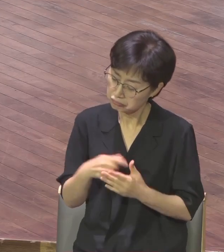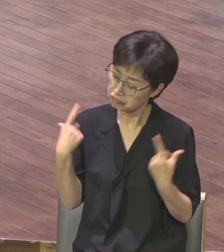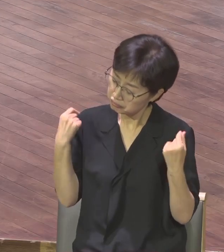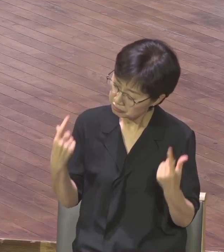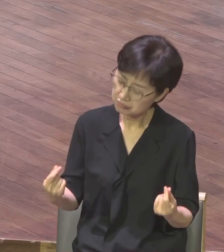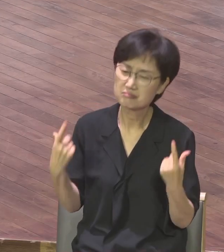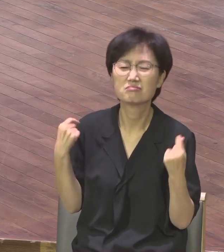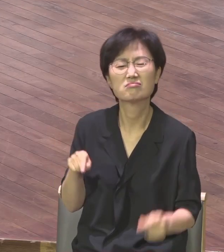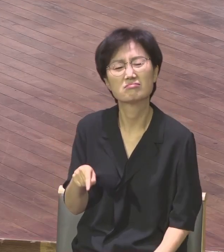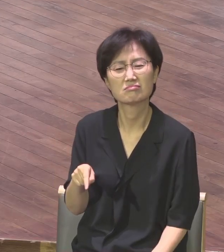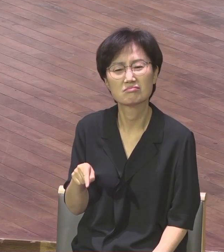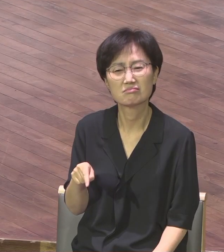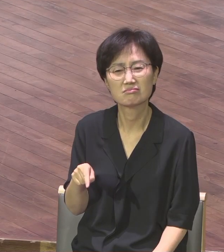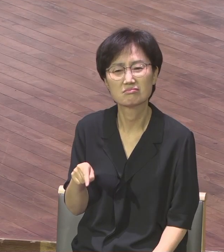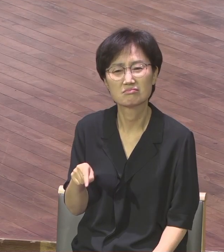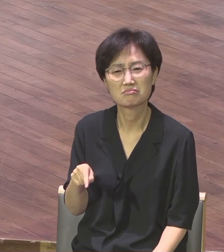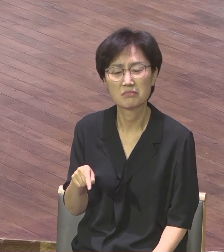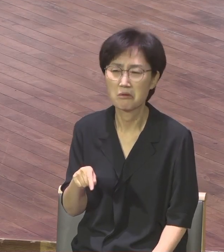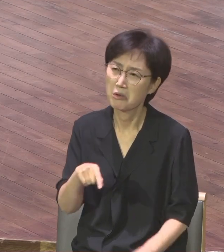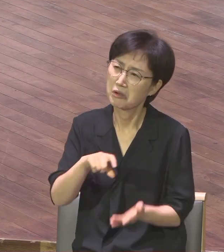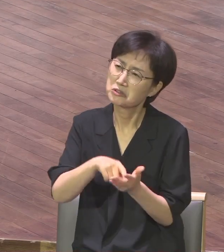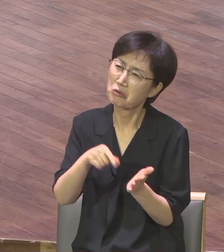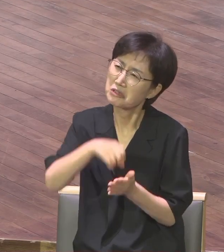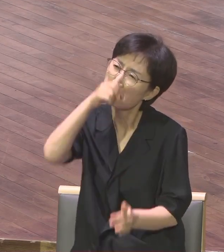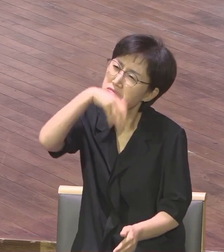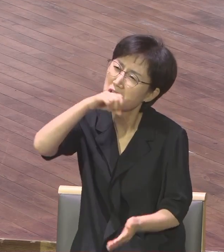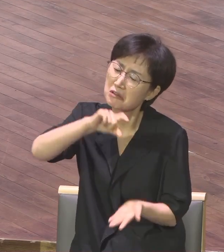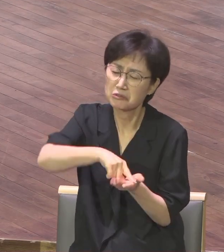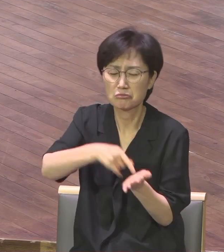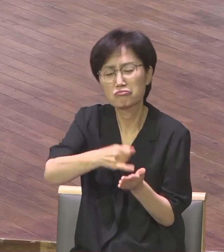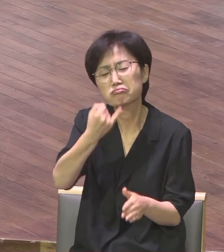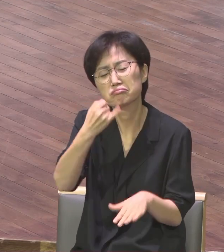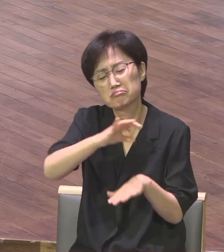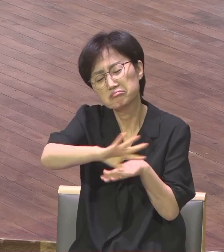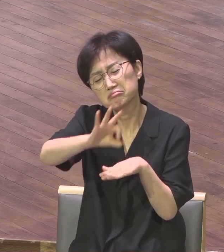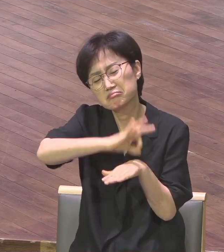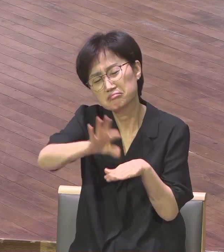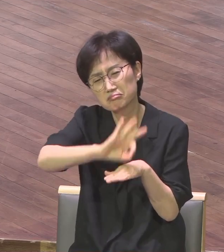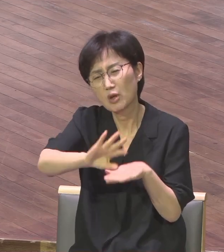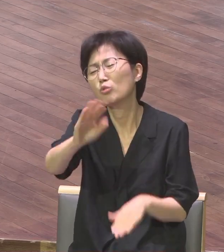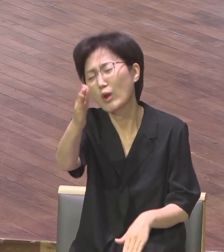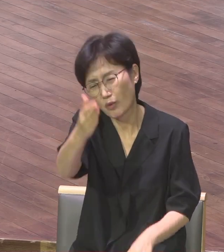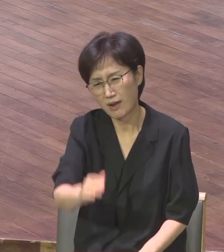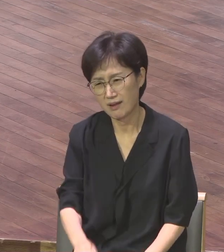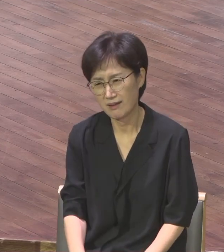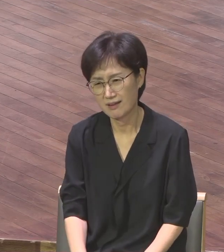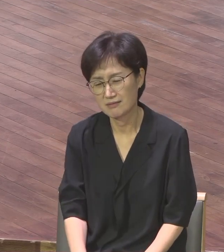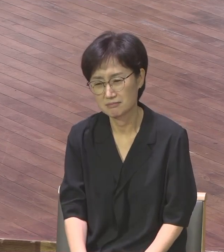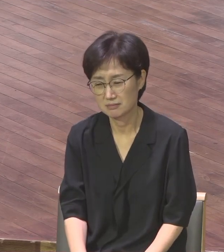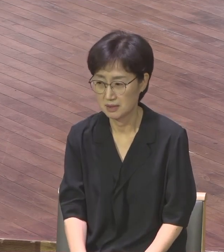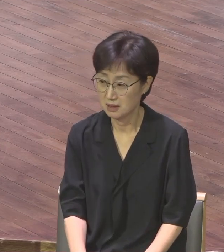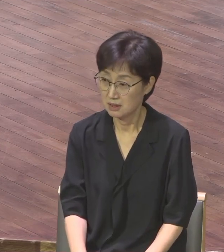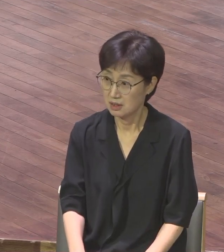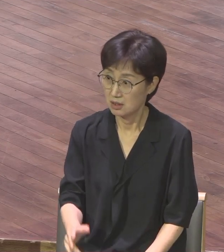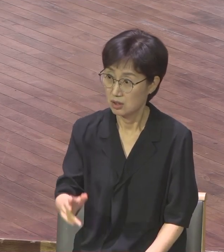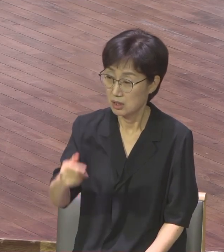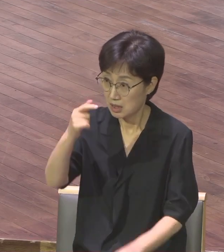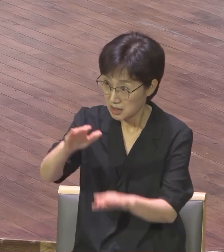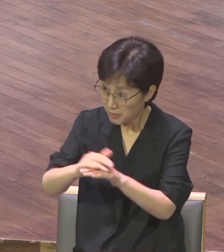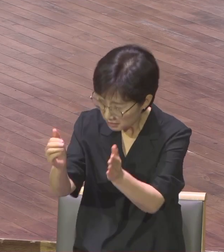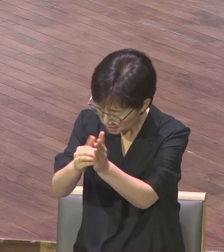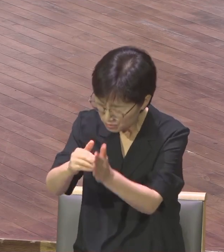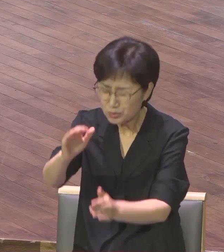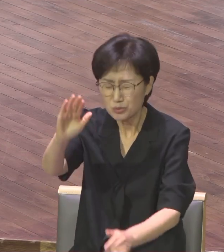다른 표현으로 말하면 적당주의죠. 적당주의. 적당하게 하면 되지. 주일만 지키면